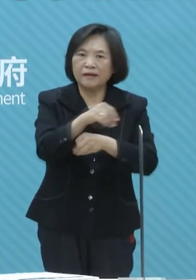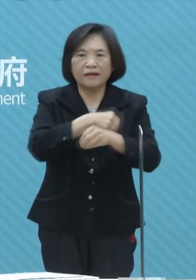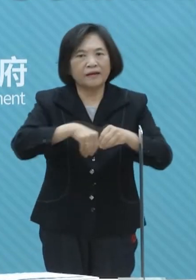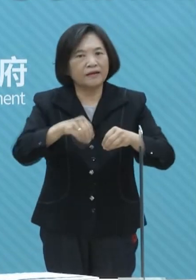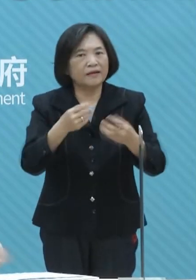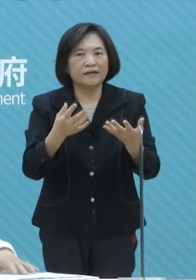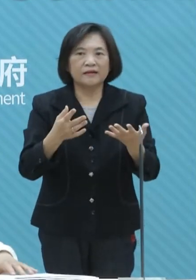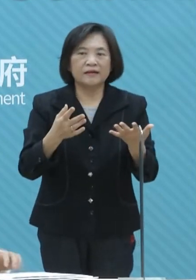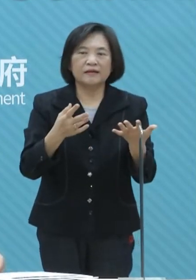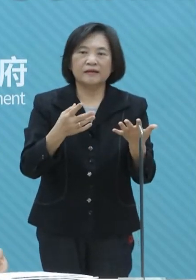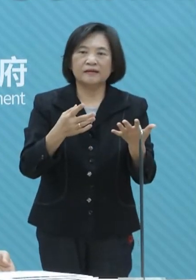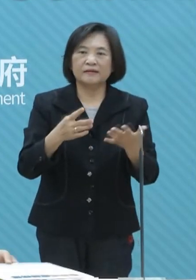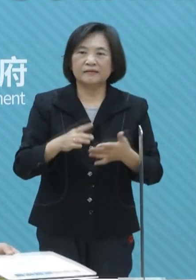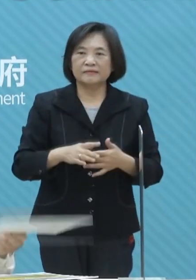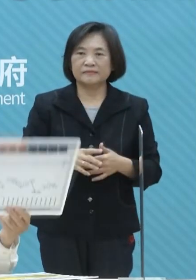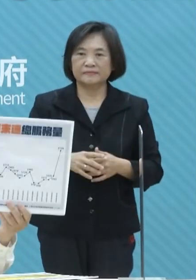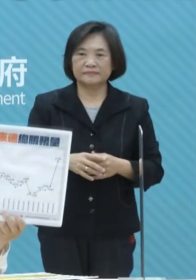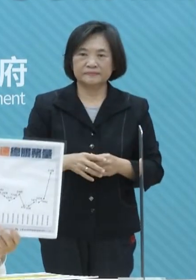实上哦，